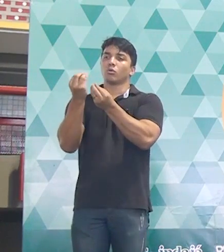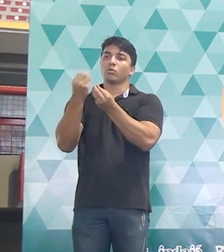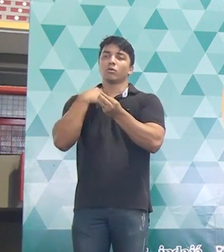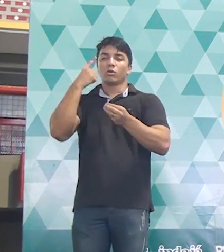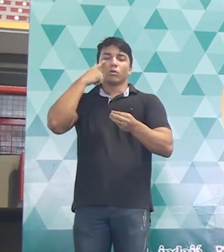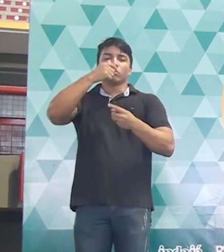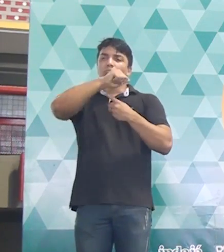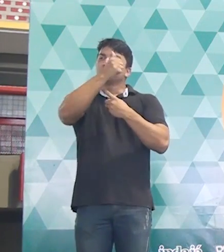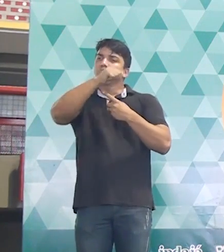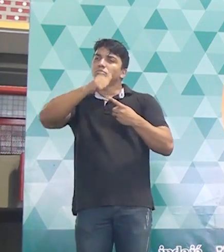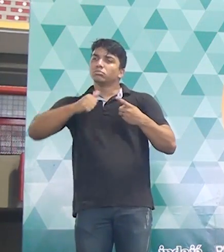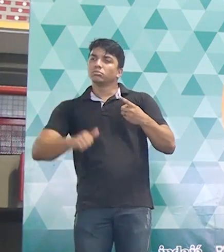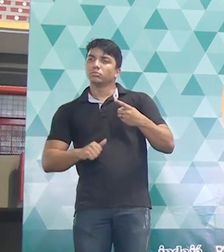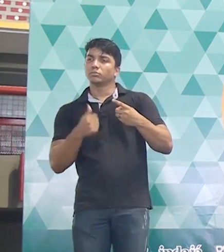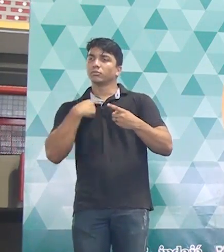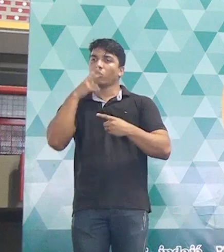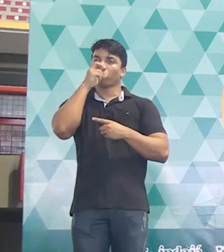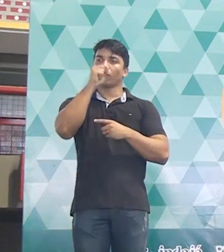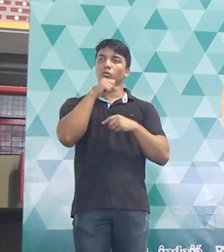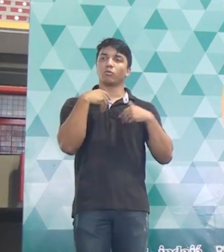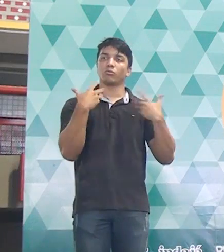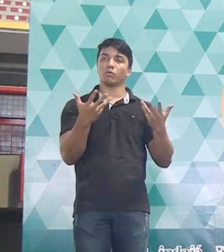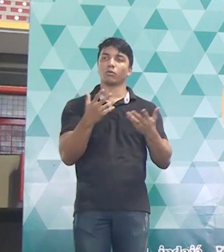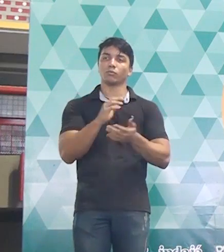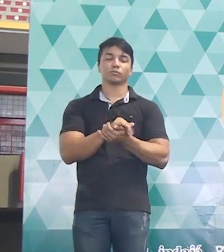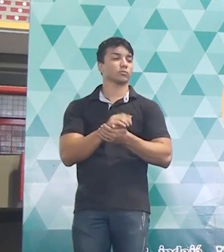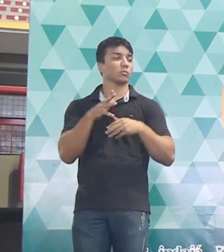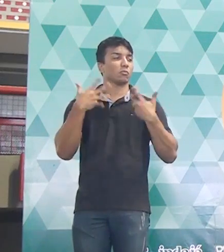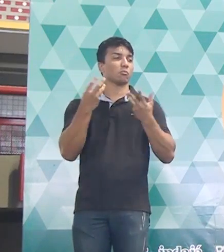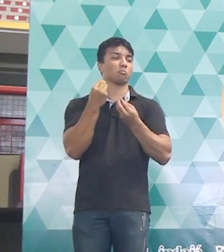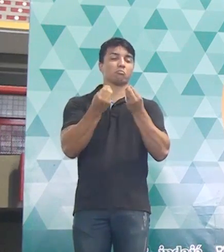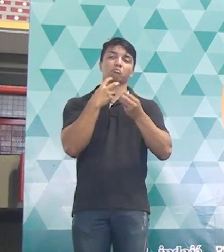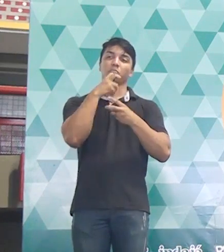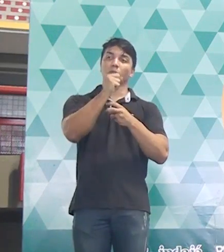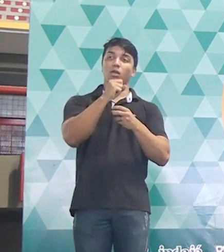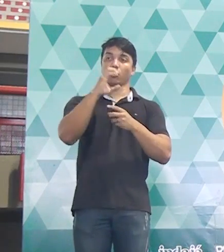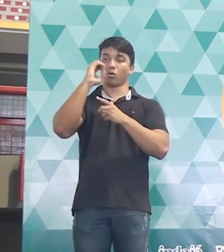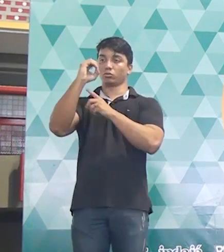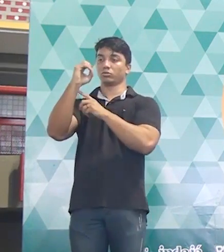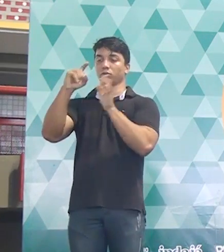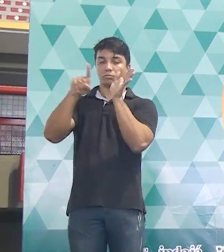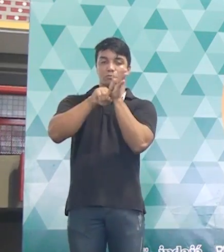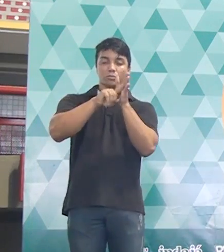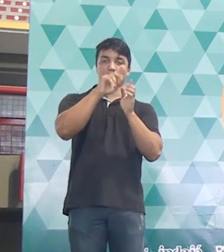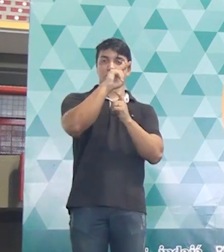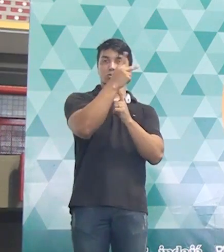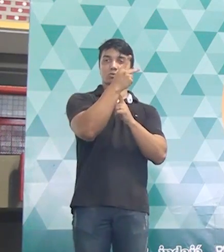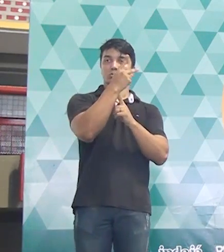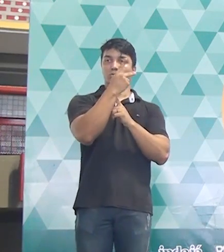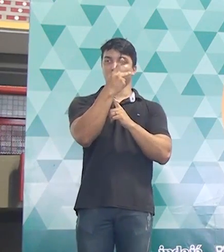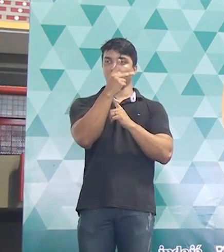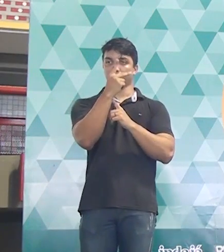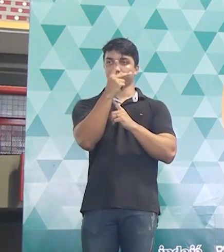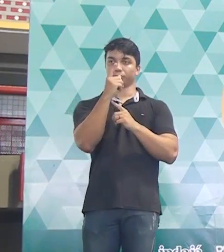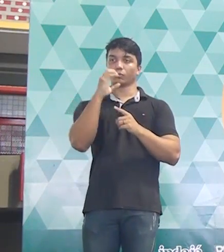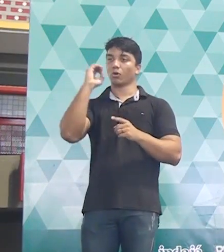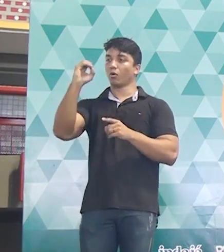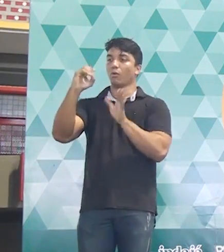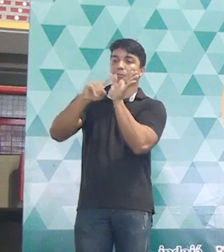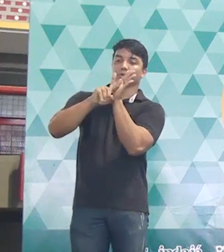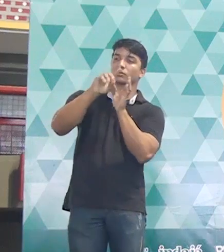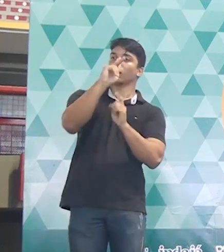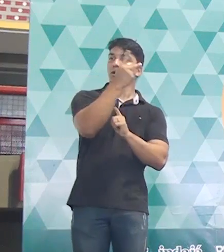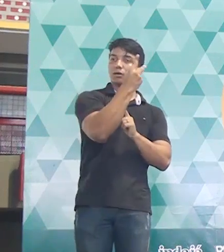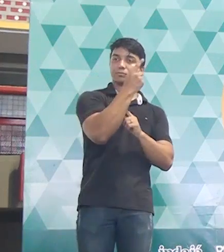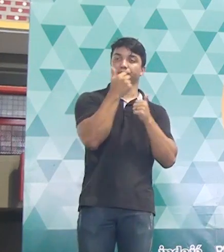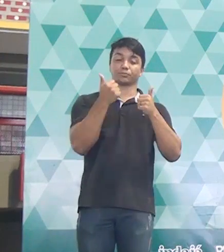tem oxigênio? Fazendo oxigênios menos hidrogênios ionizáveis. O menos H.